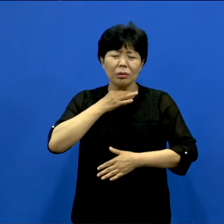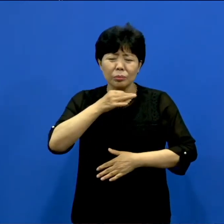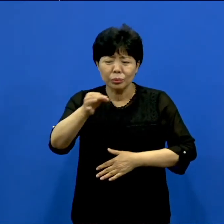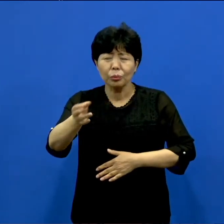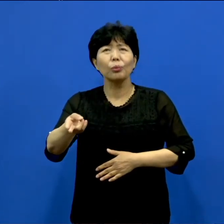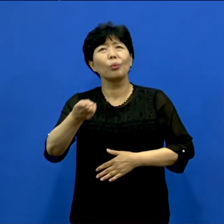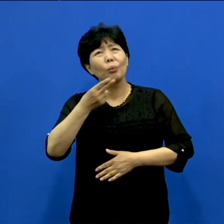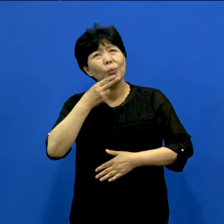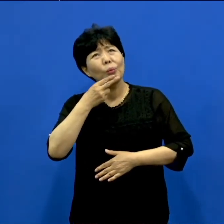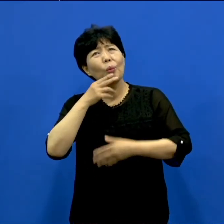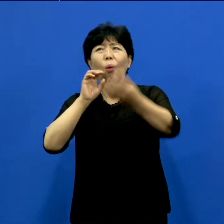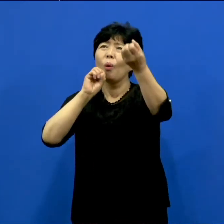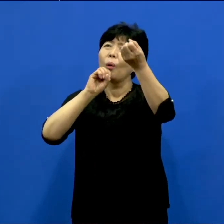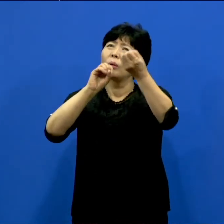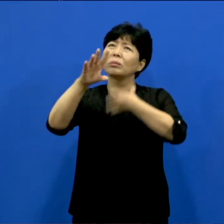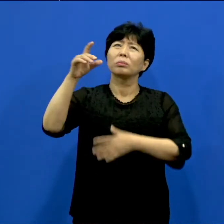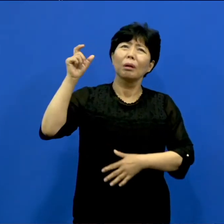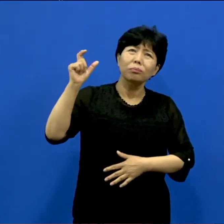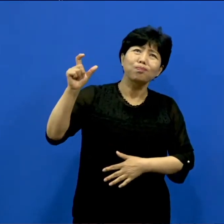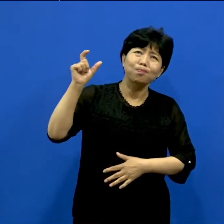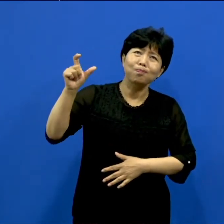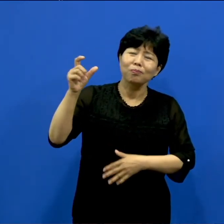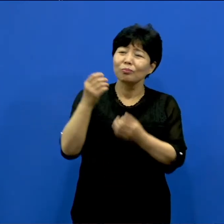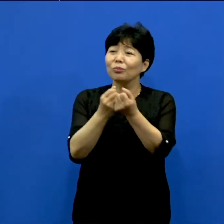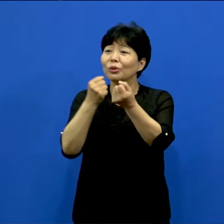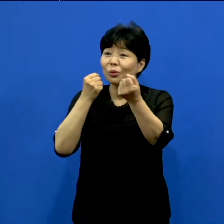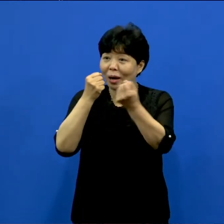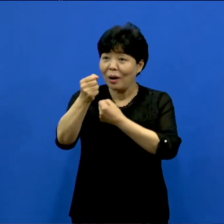없을지라도 기도의 자리를 탁 지켜내는 인내.